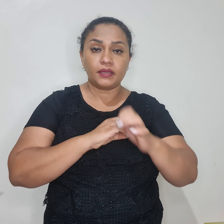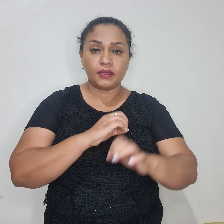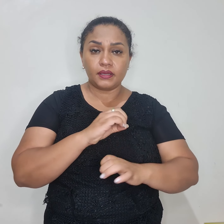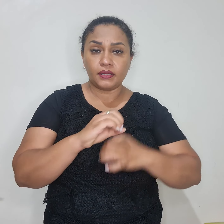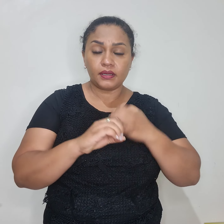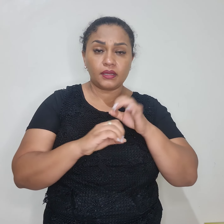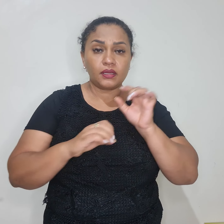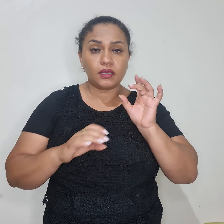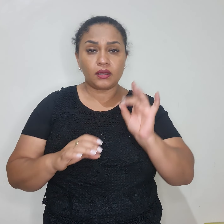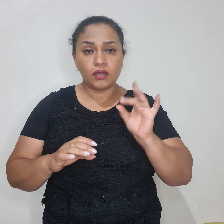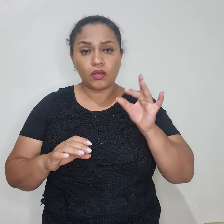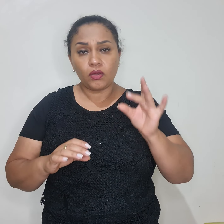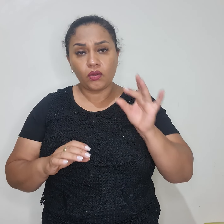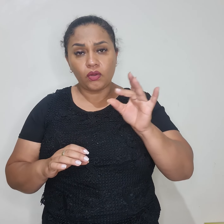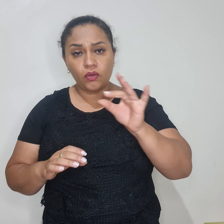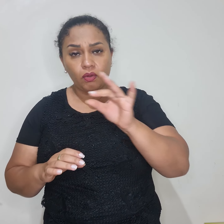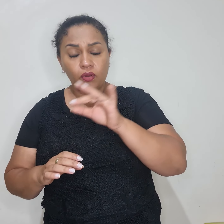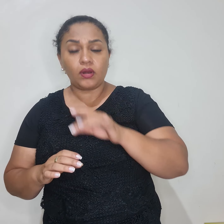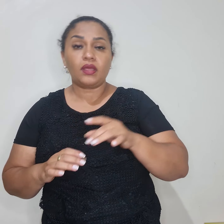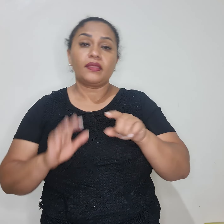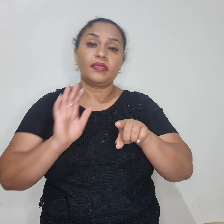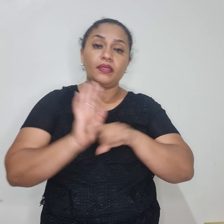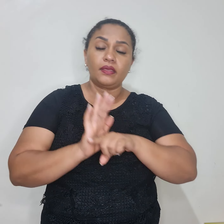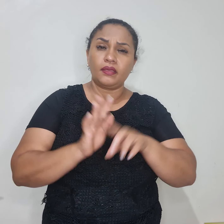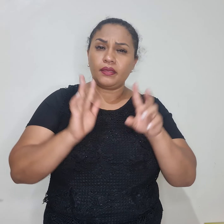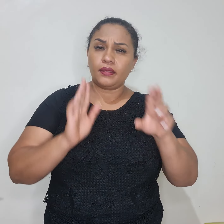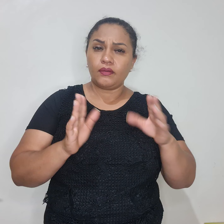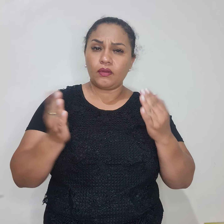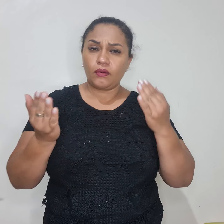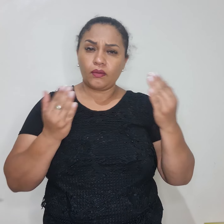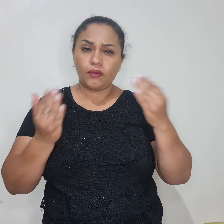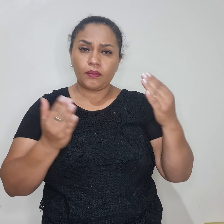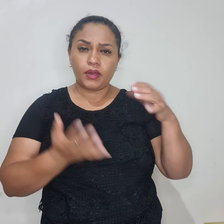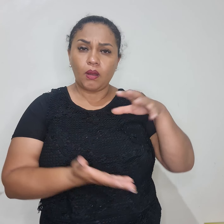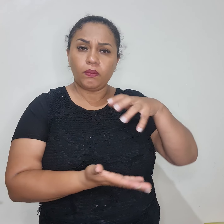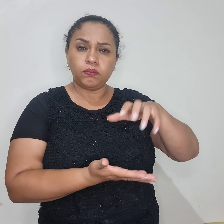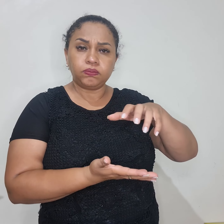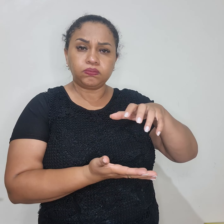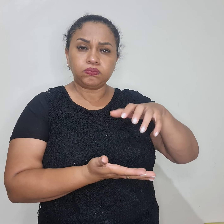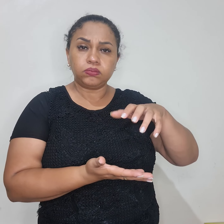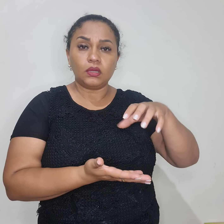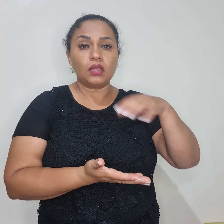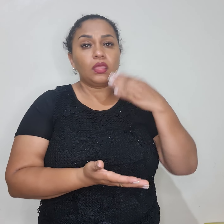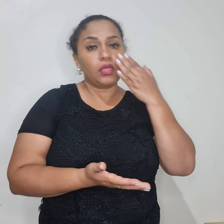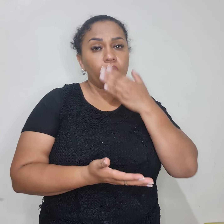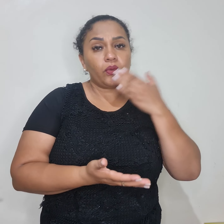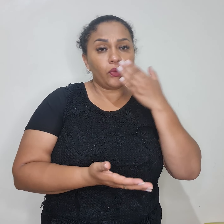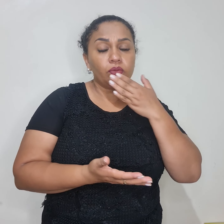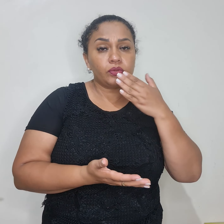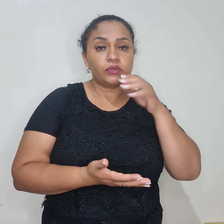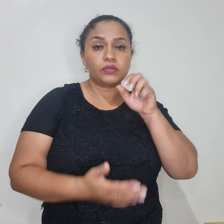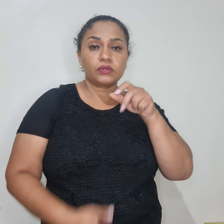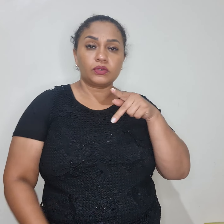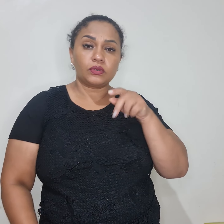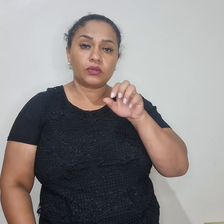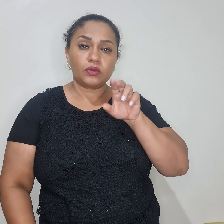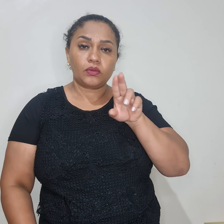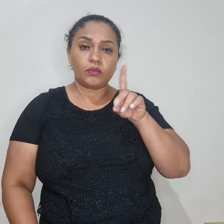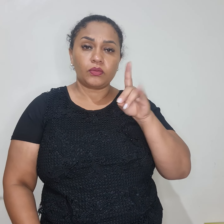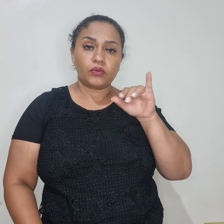como se fosse um pudim de passas, que as passas seriam essas cargas negativas. Portanto, esse modelo você tem toda a